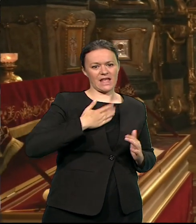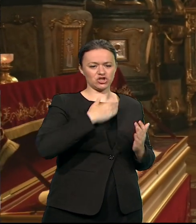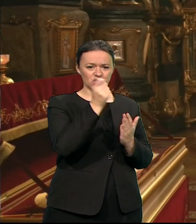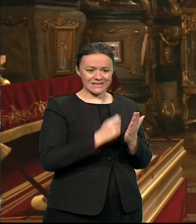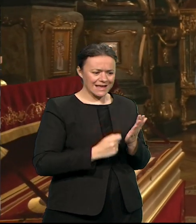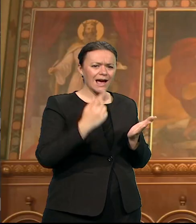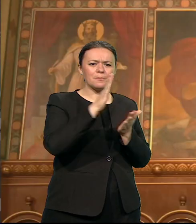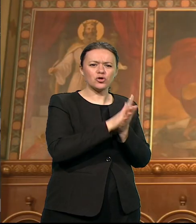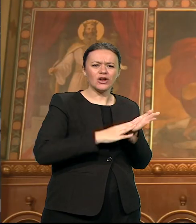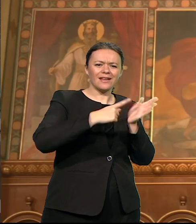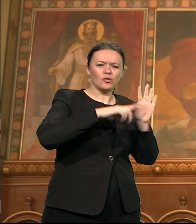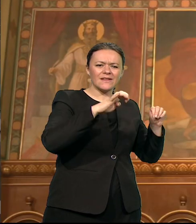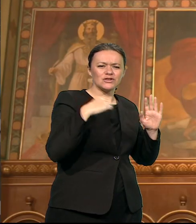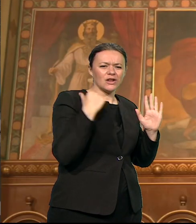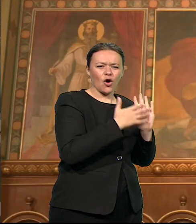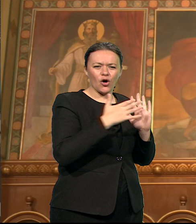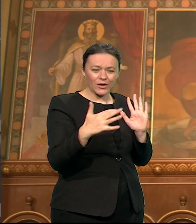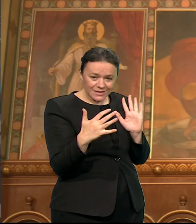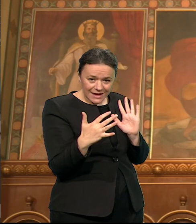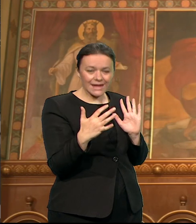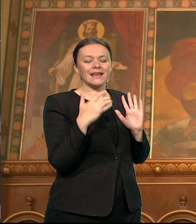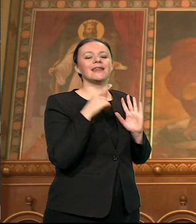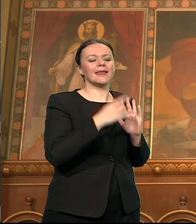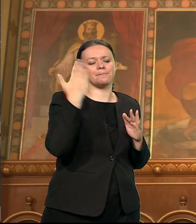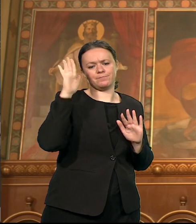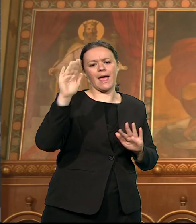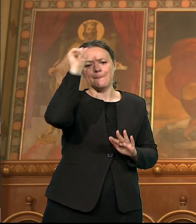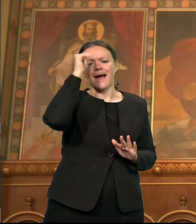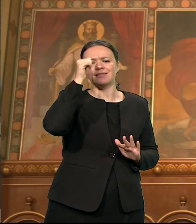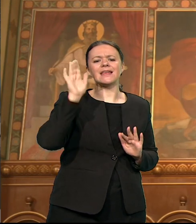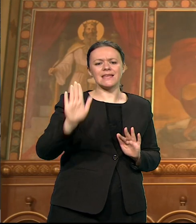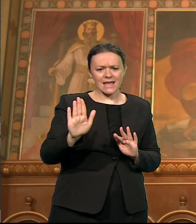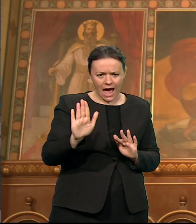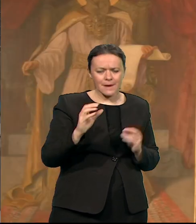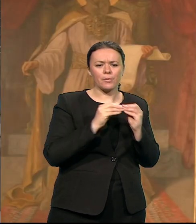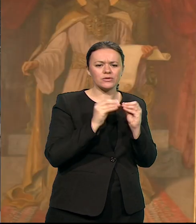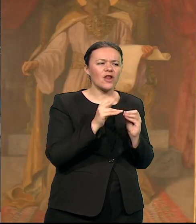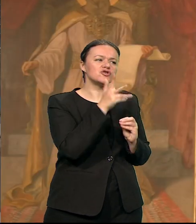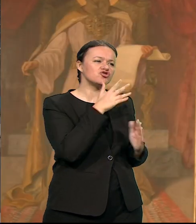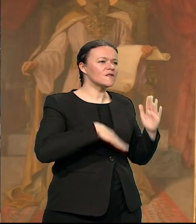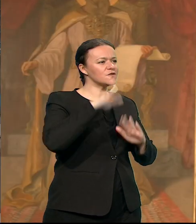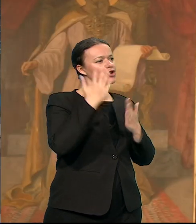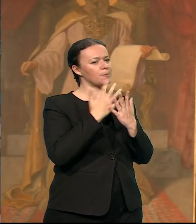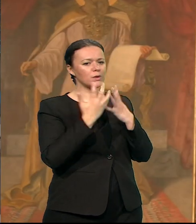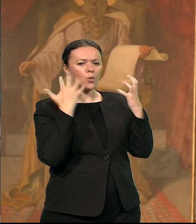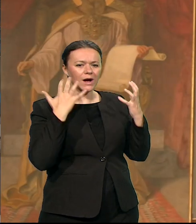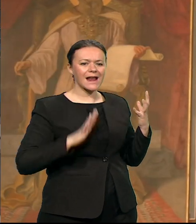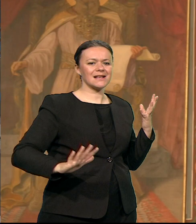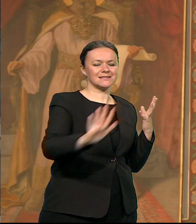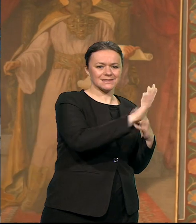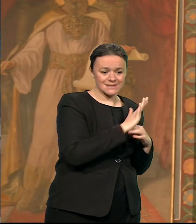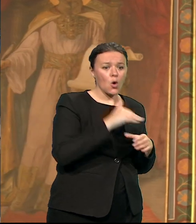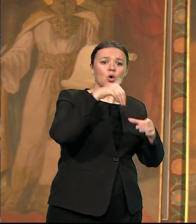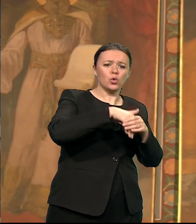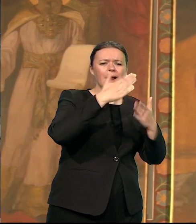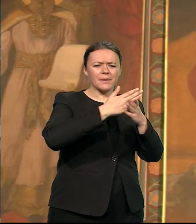20. veka. Naime, tadašnji patrijarh Lukijan Bogdanović želeo je da crkvu dodatno ukrasi. Crkva je rekonstruisana iz polja i